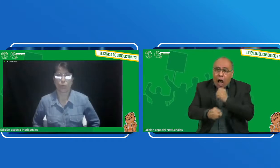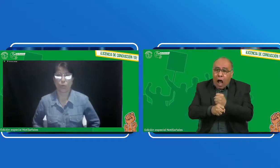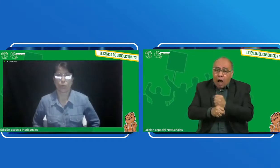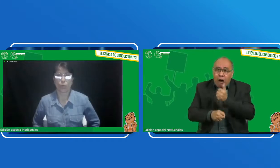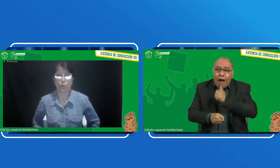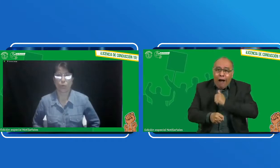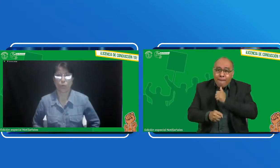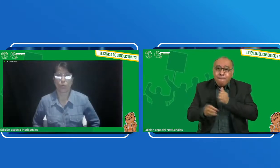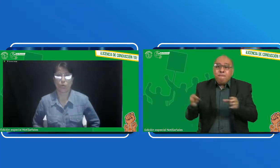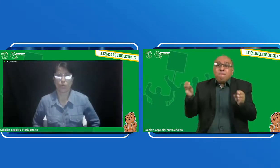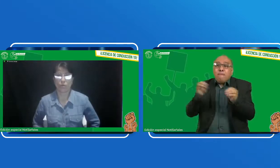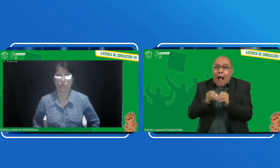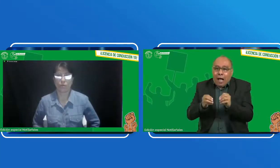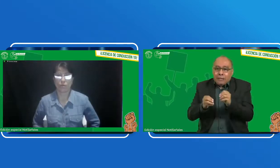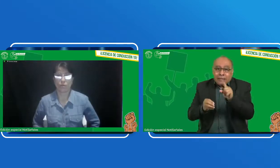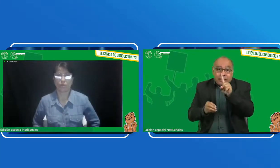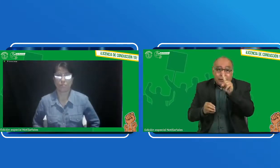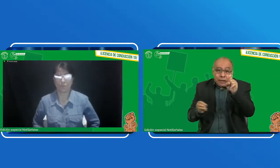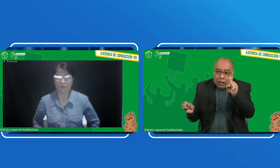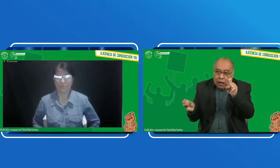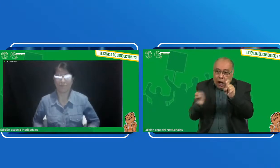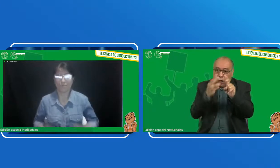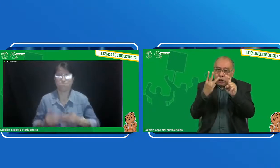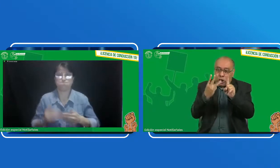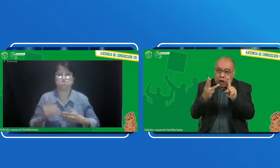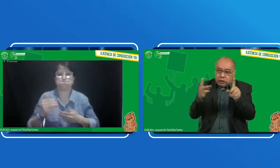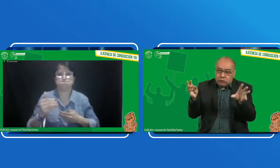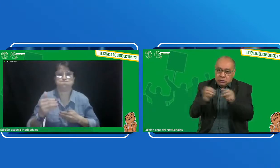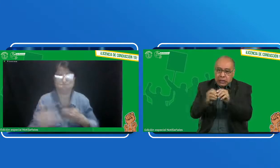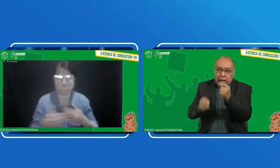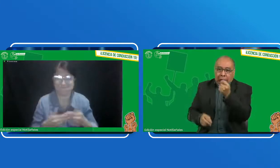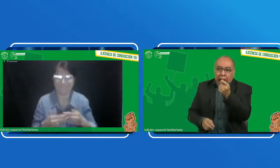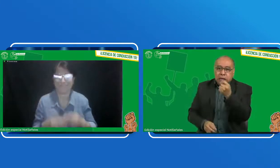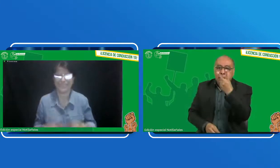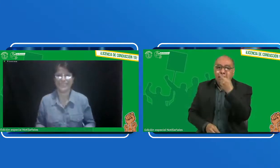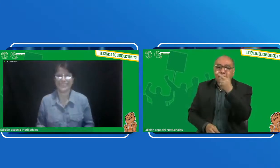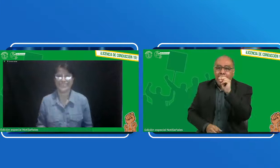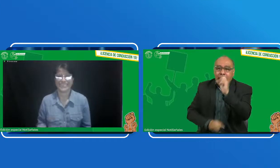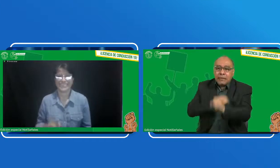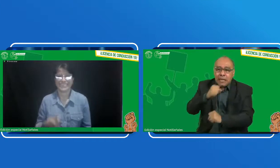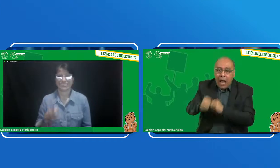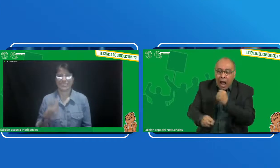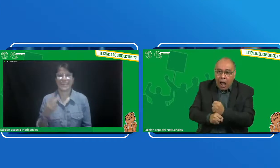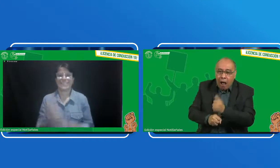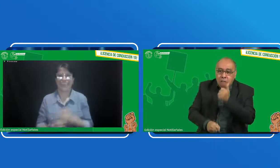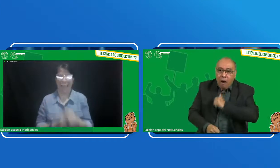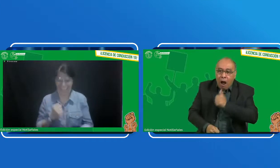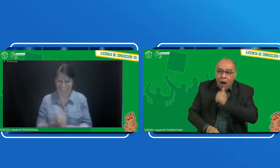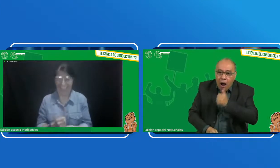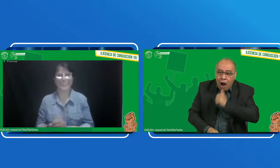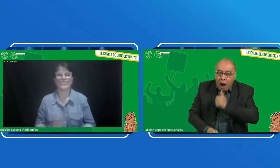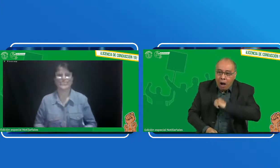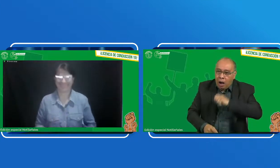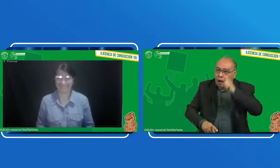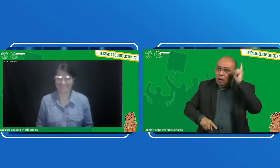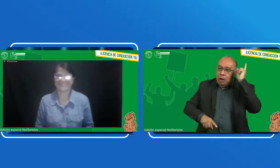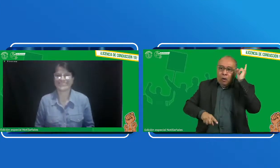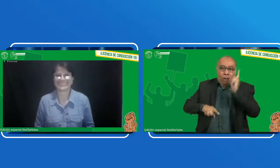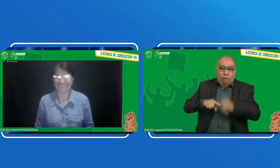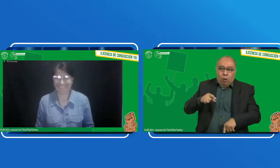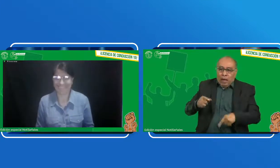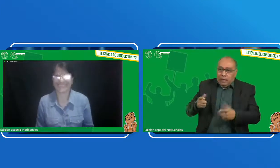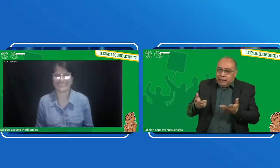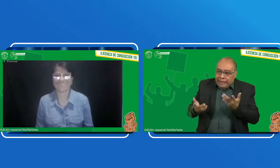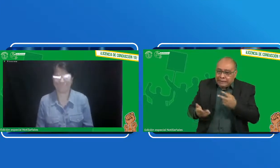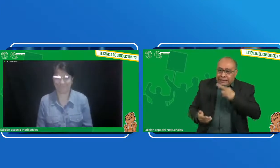los comentarios. Llevamos 16 años. ¿Tres años más? Entonces vamos a demorarnos casi años 20 años